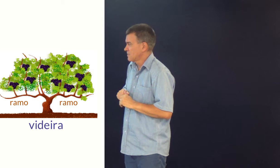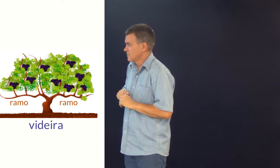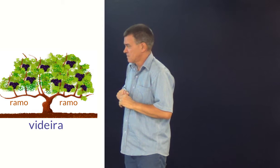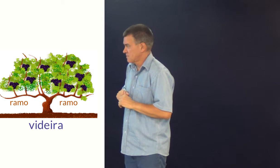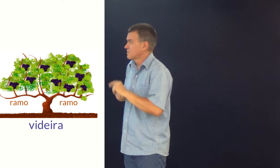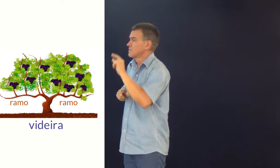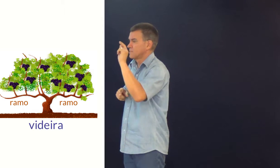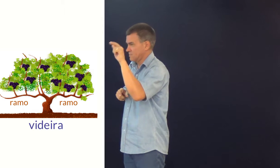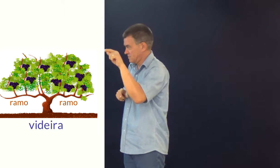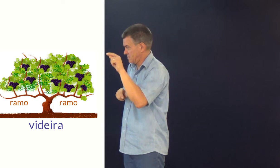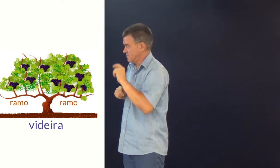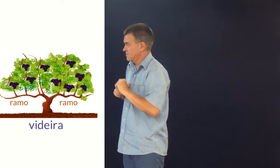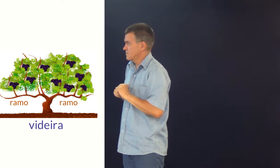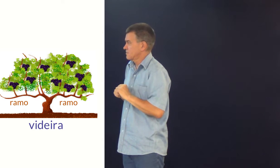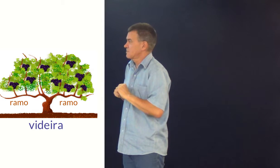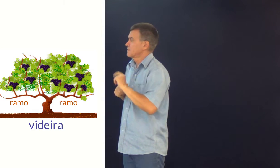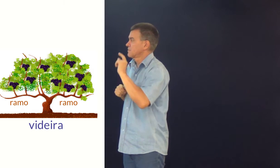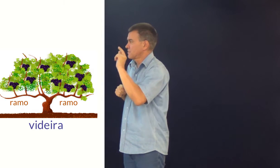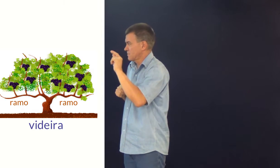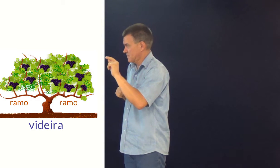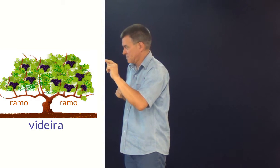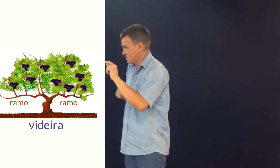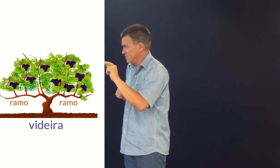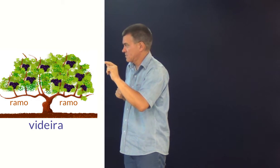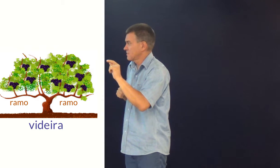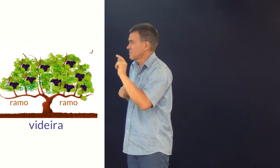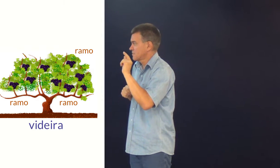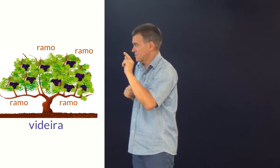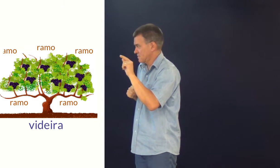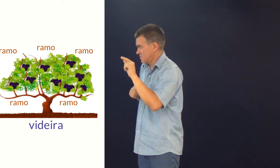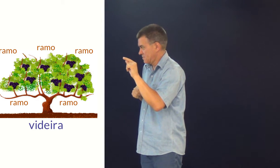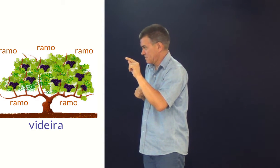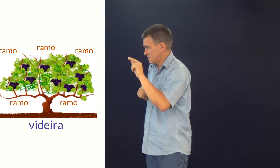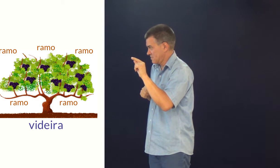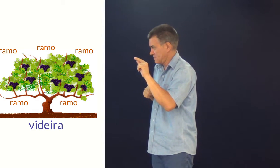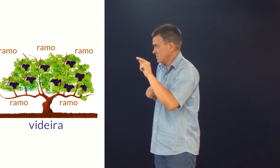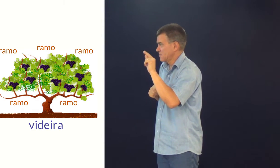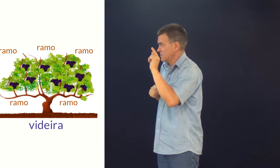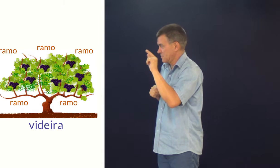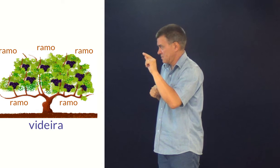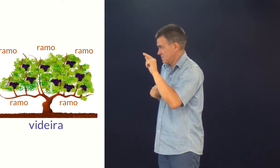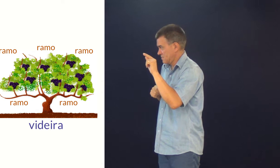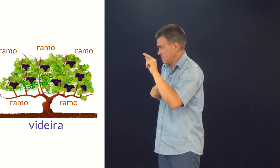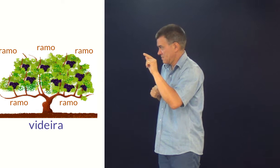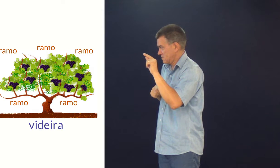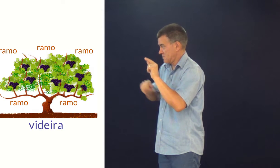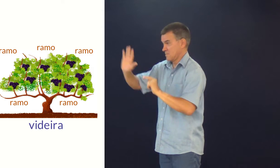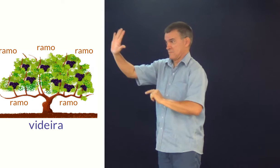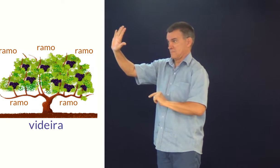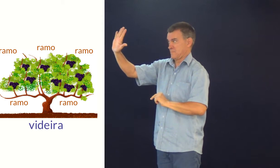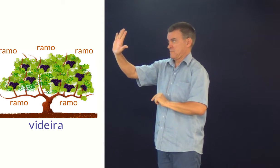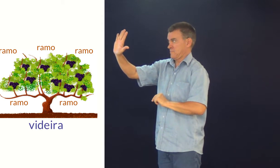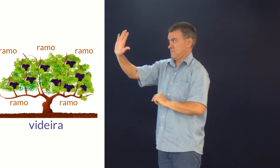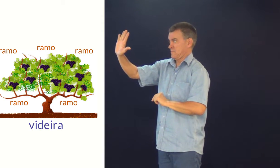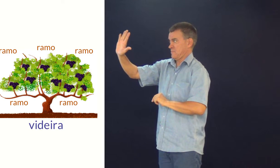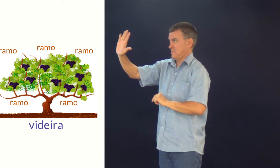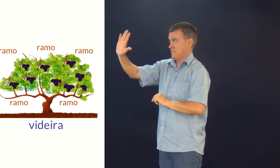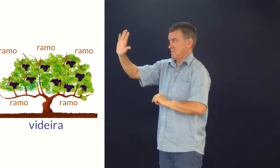outro ramo mole e mais um ramo e mais um ramo mais um e mais um